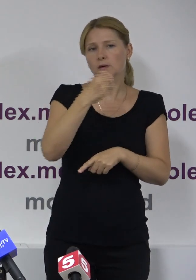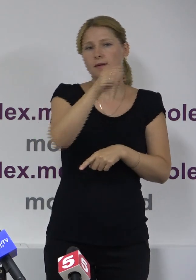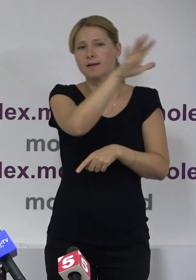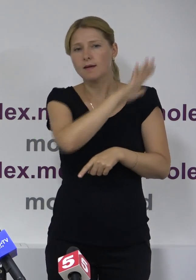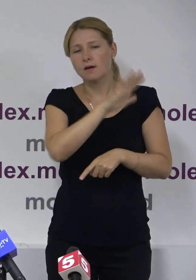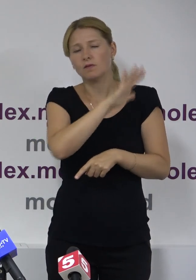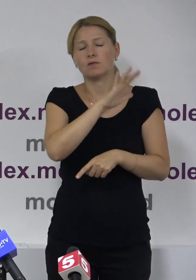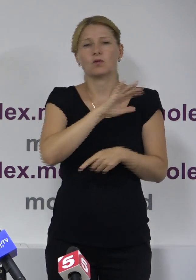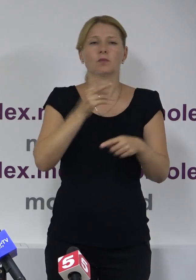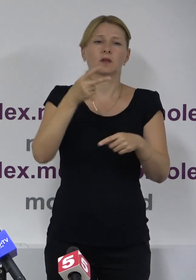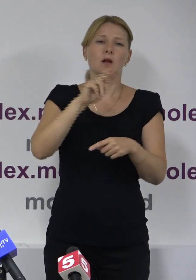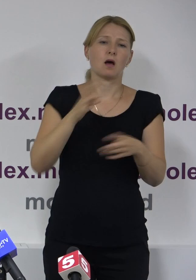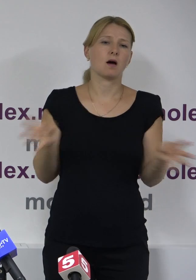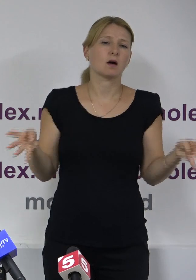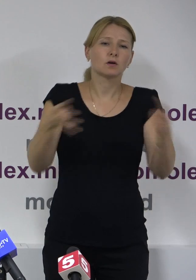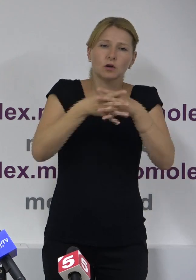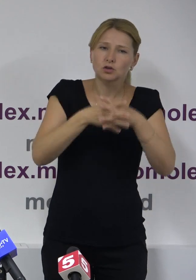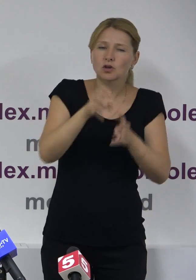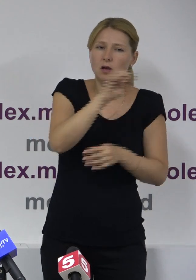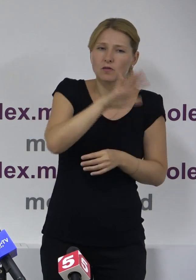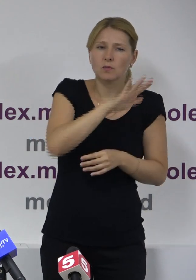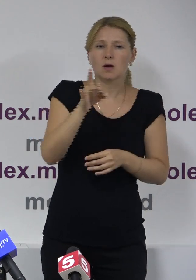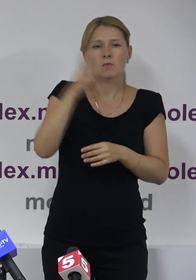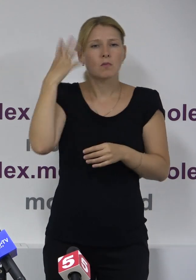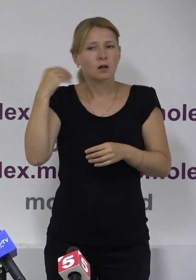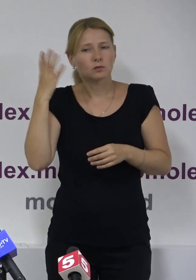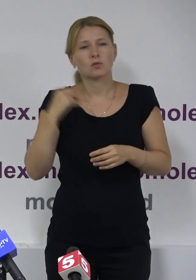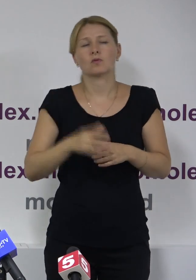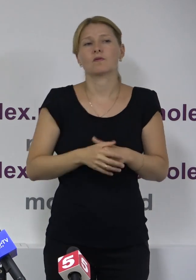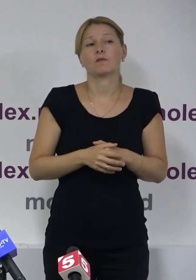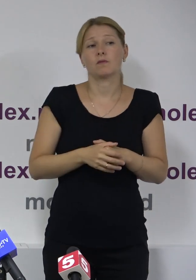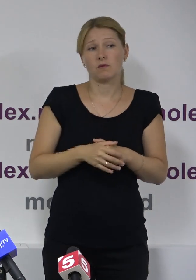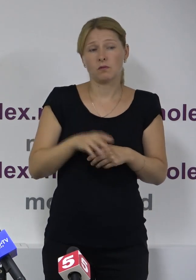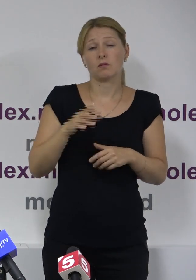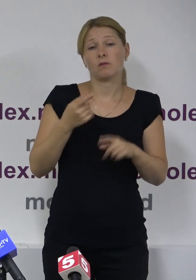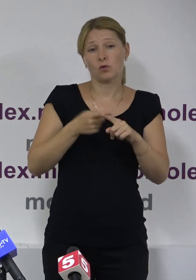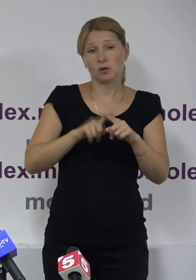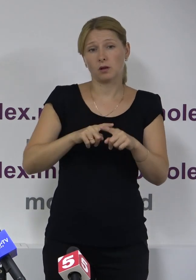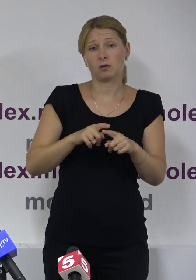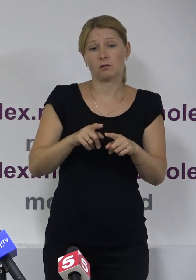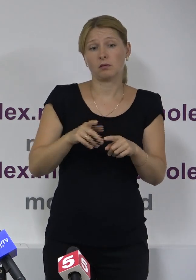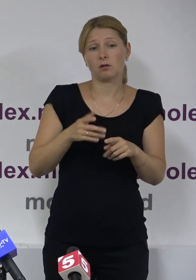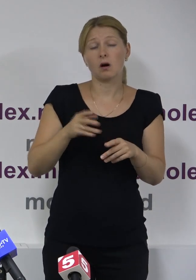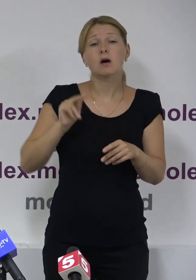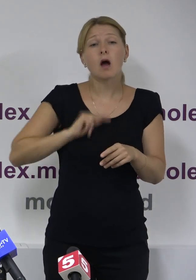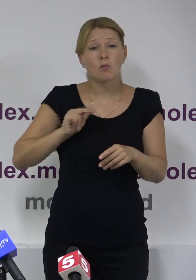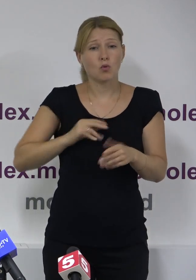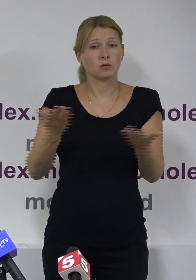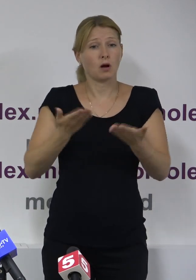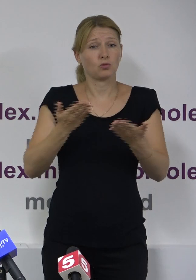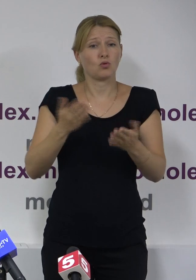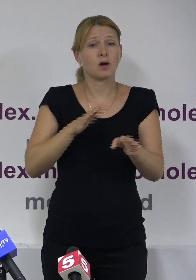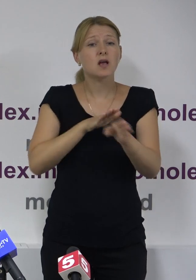europeană sau de integrare europeană a Republicii Moldova, iar acest lucru coincide cu valorile pe care cetățenii,